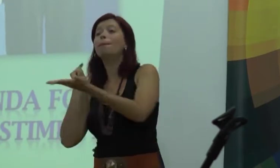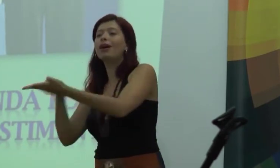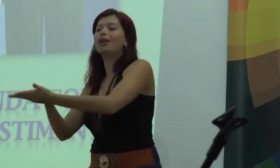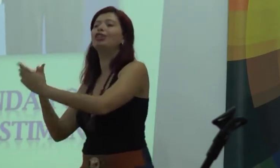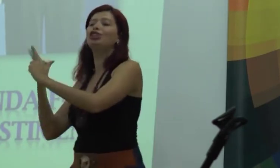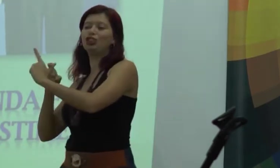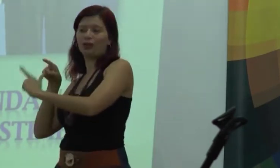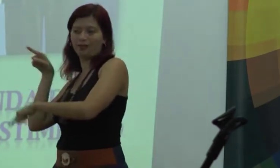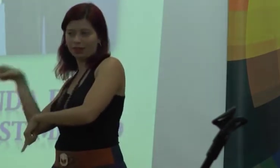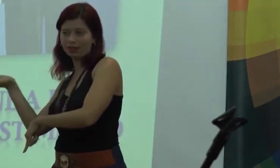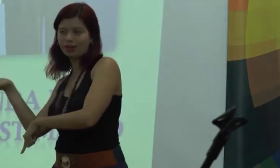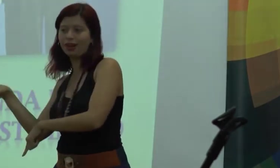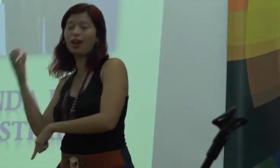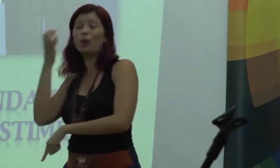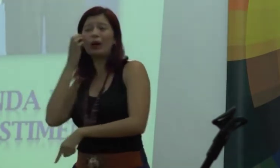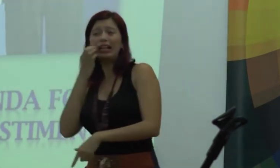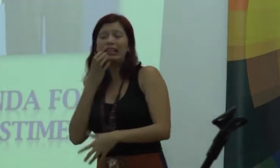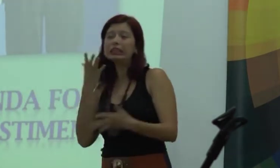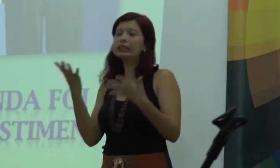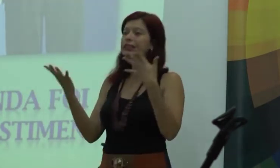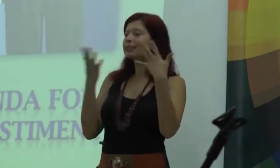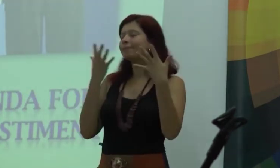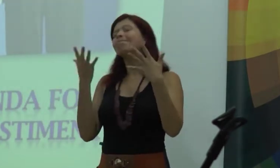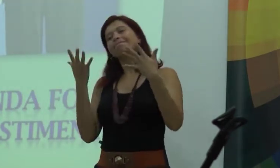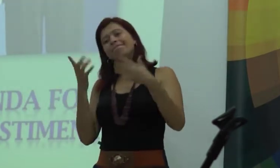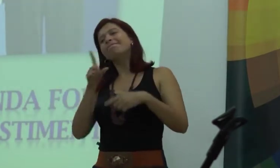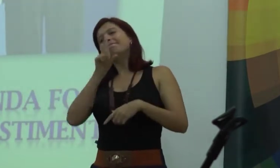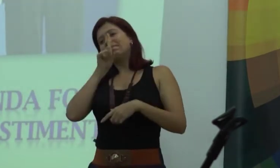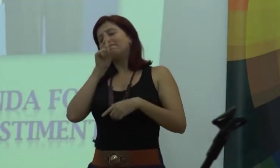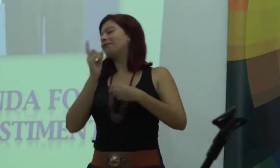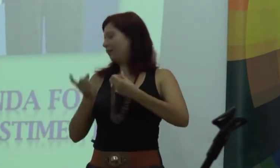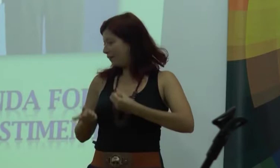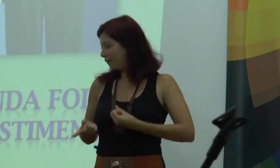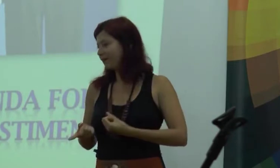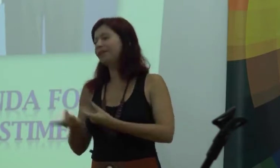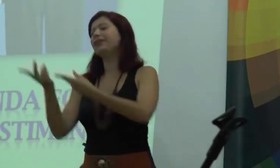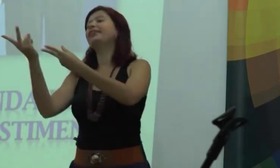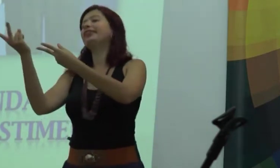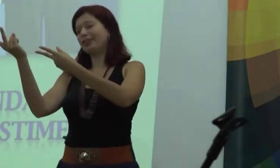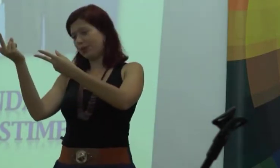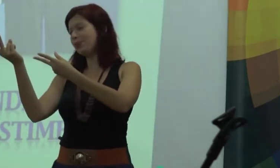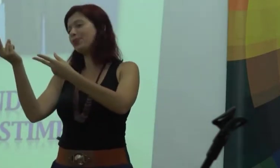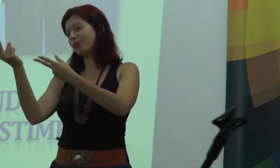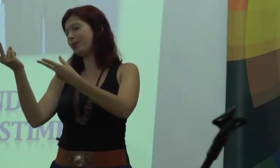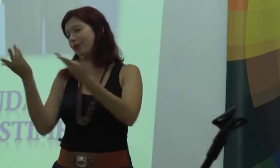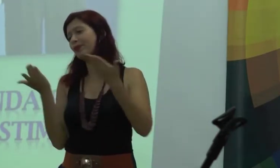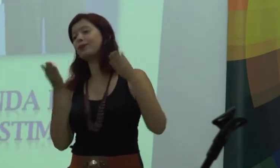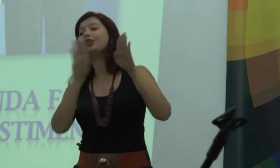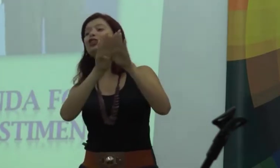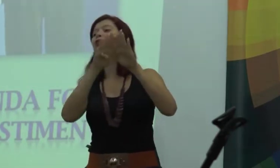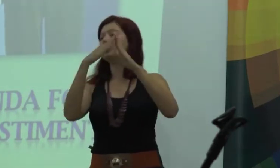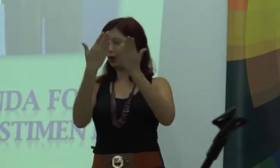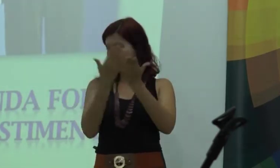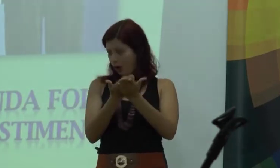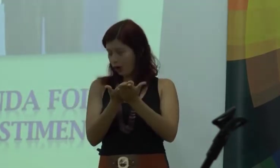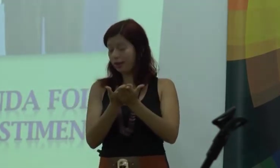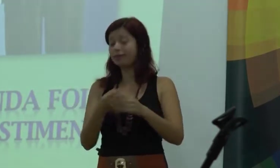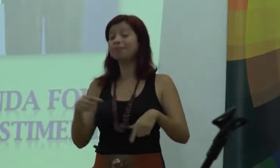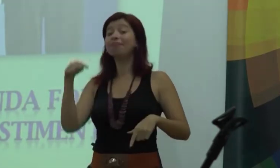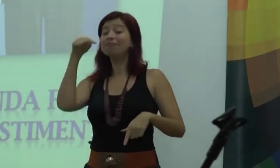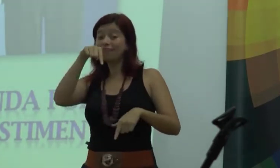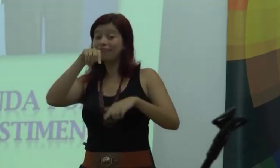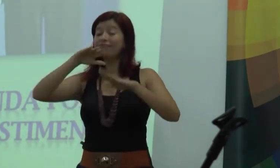pediu ajuda a ele, mas não tinha mais como o tio ajudar, a Kardec não sabia o que fazer e acabou vendendo o